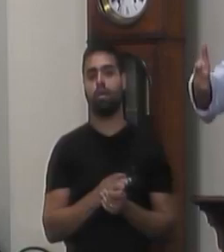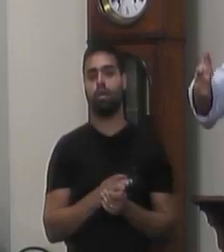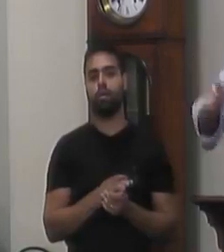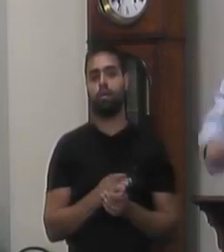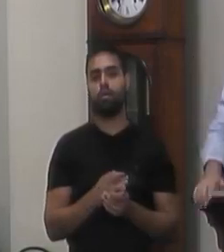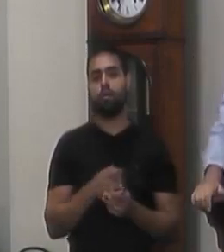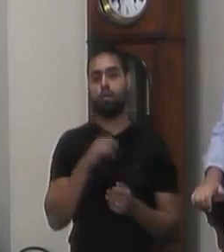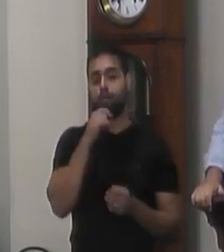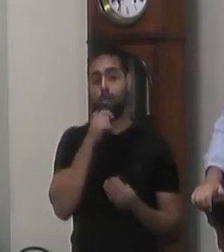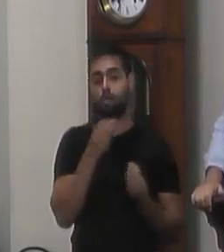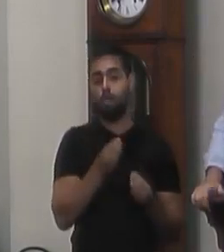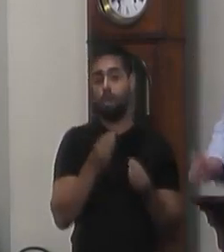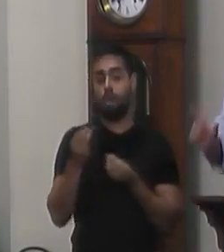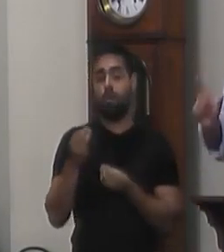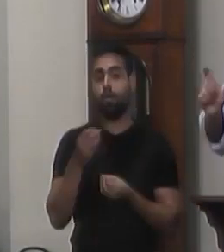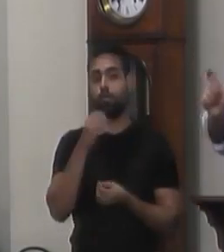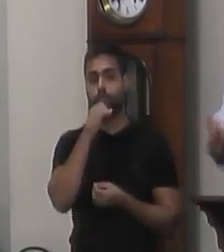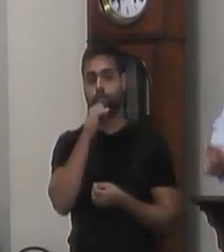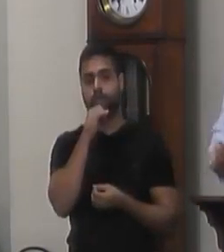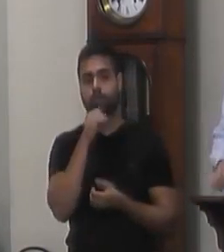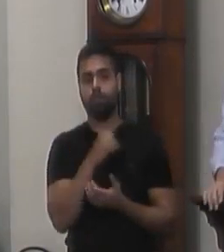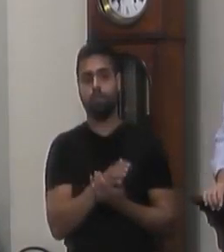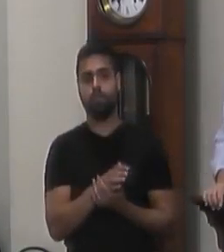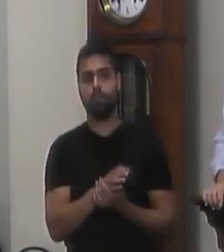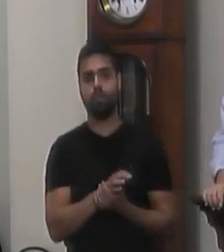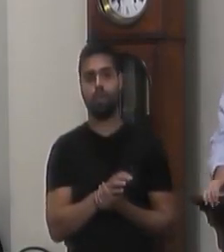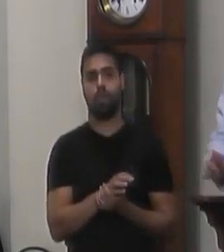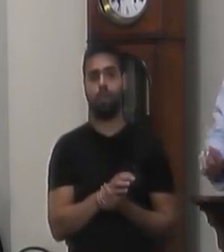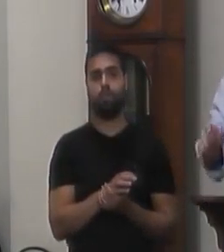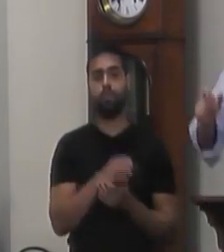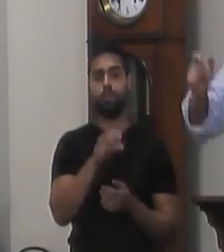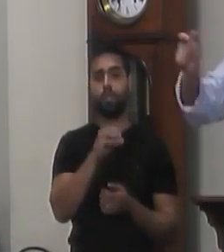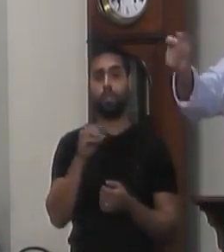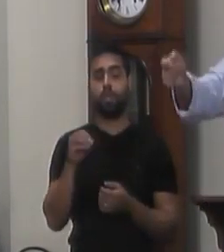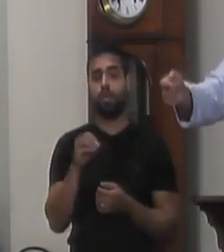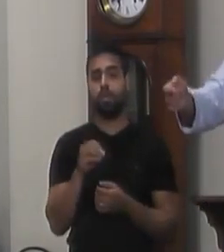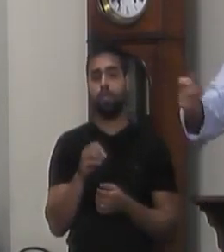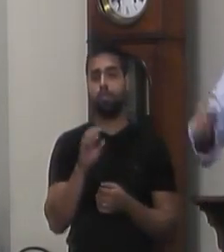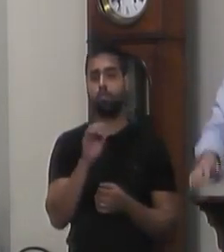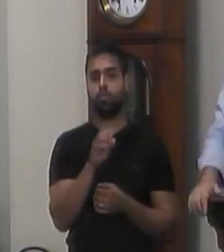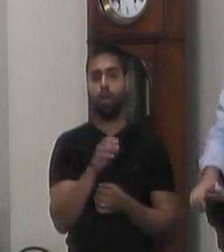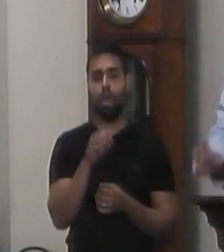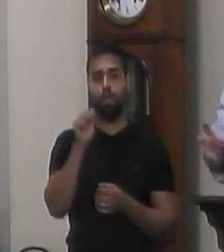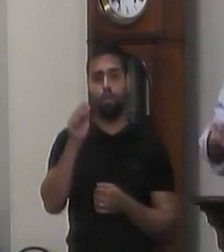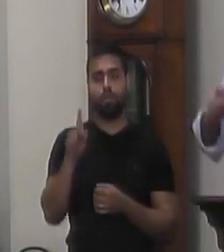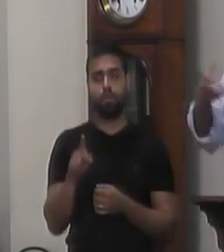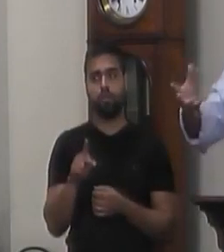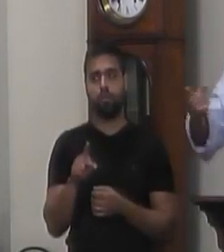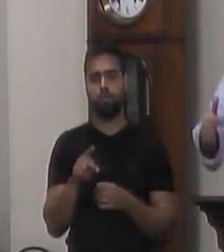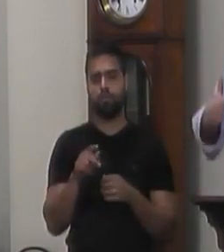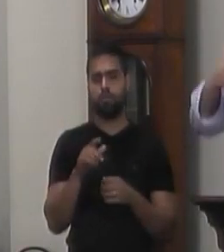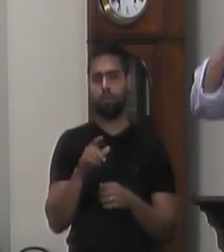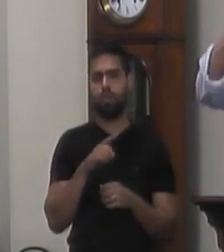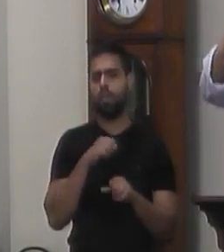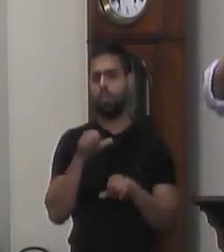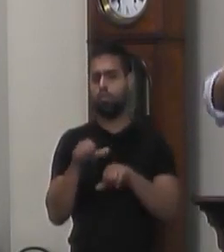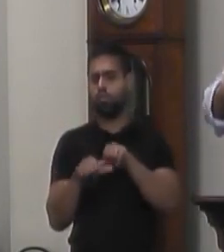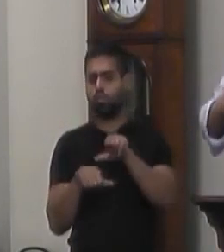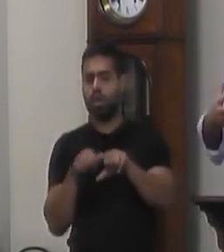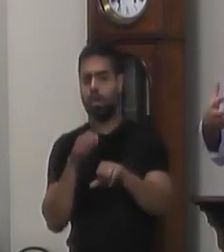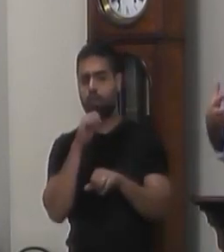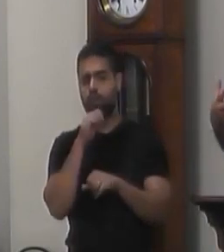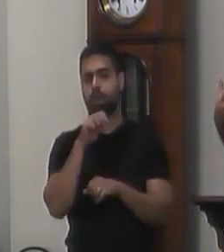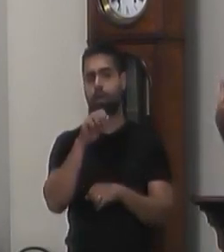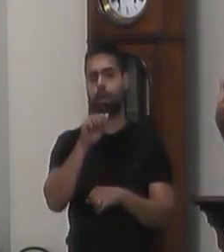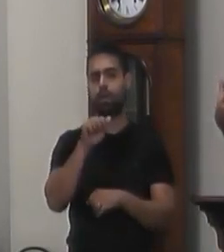para o município, né, para a fonte 00, deixando somente as aposentadorias, ou seja, mudanças, questão de